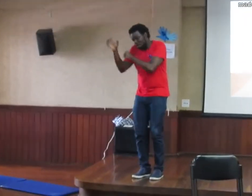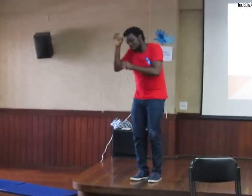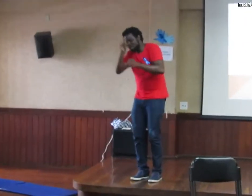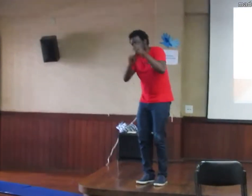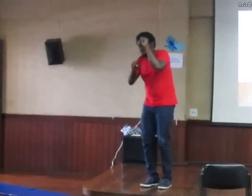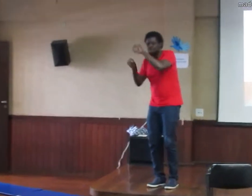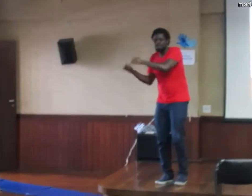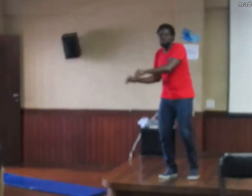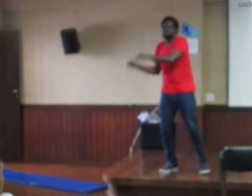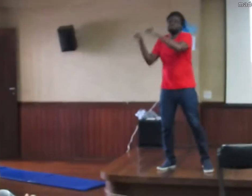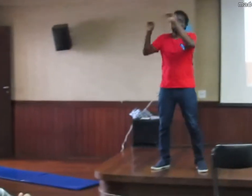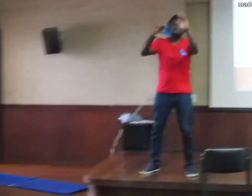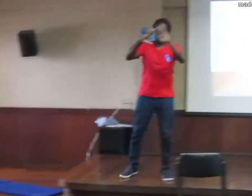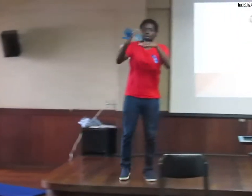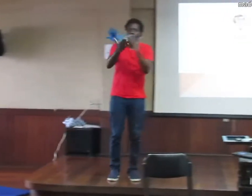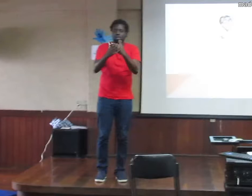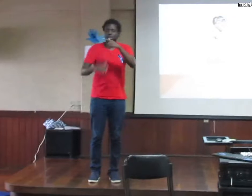depois, eu fui para outras escolas,